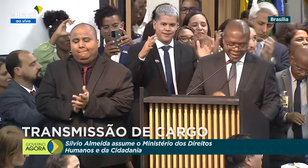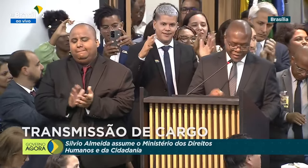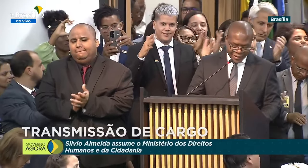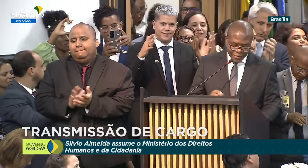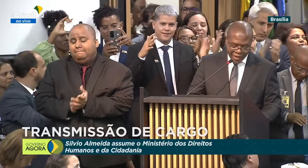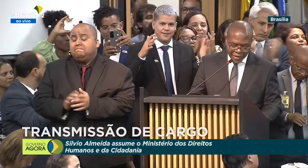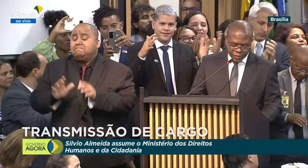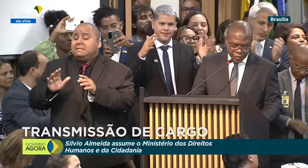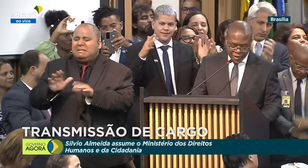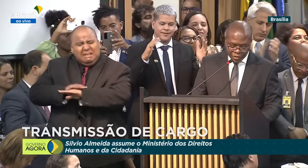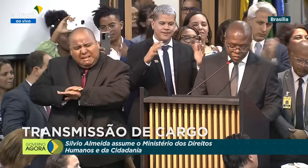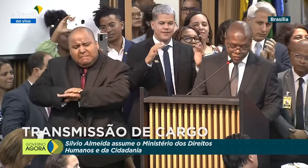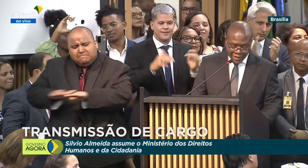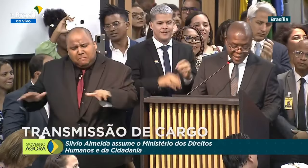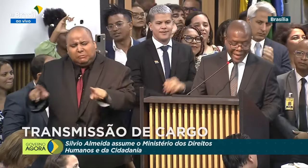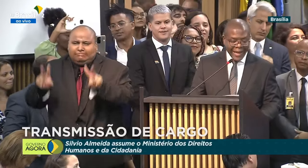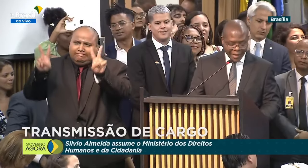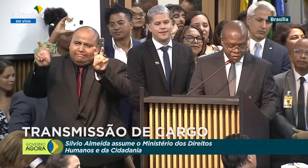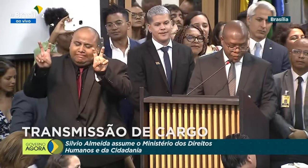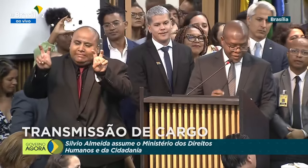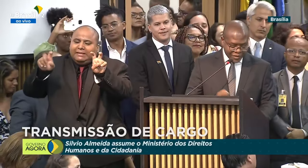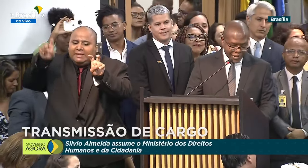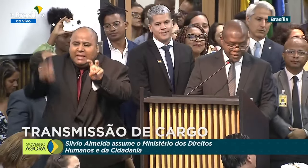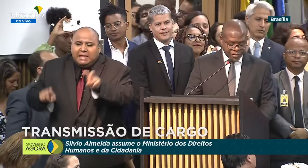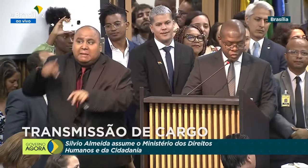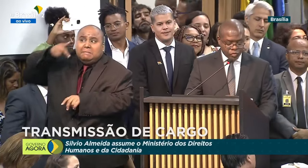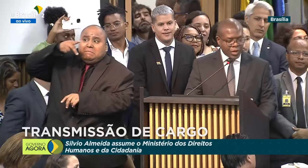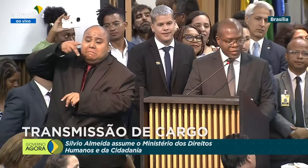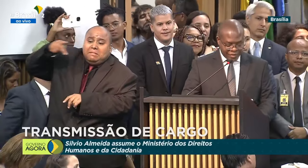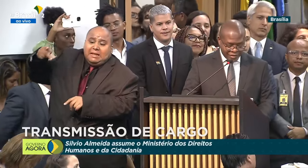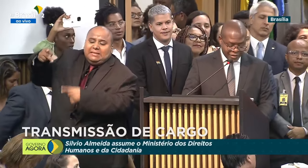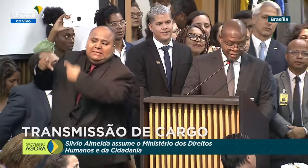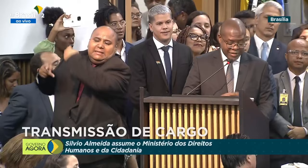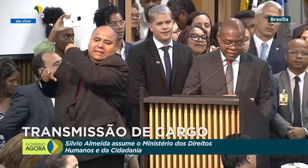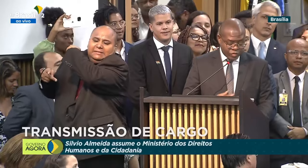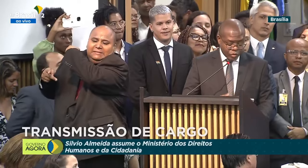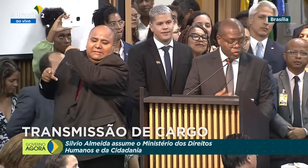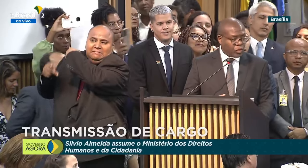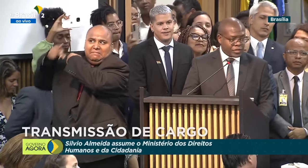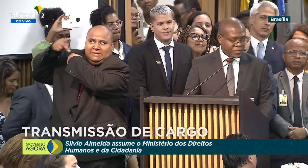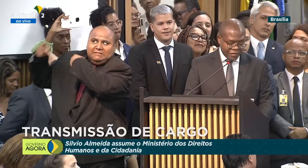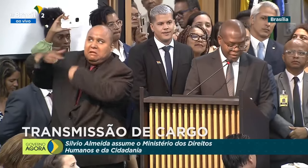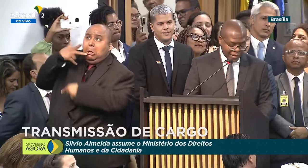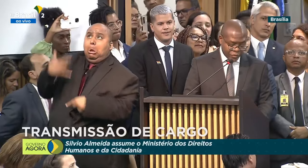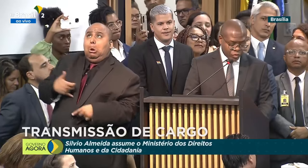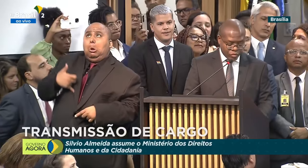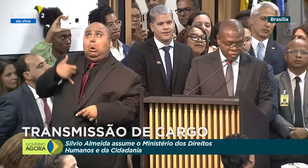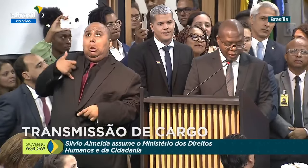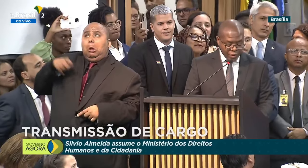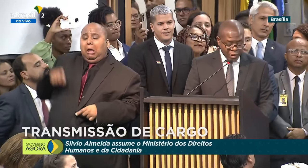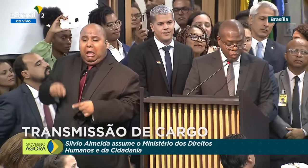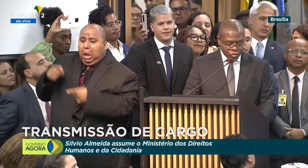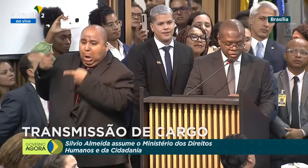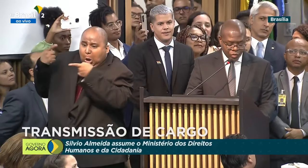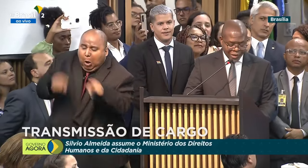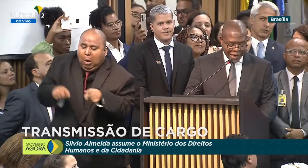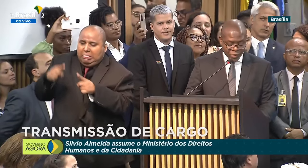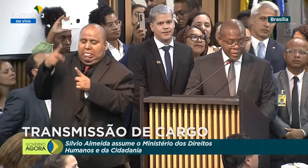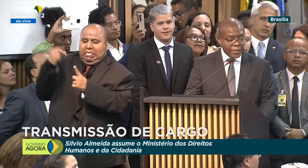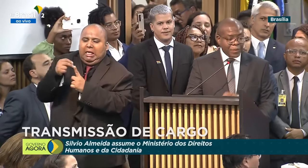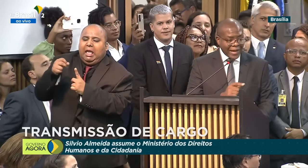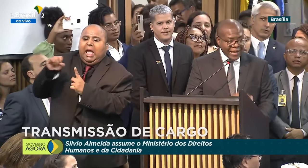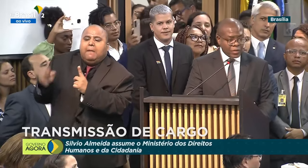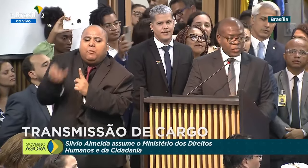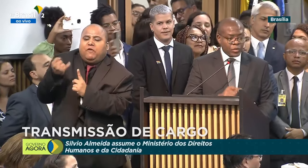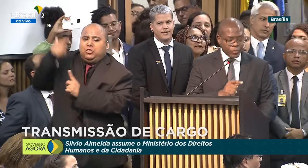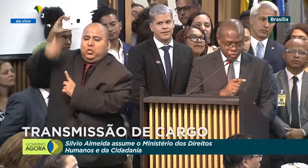encerra-se também nesse momento a era de um presidente que outrora disse orgulhoso defender tortura usou seu